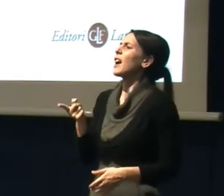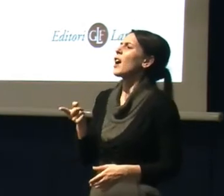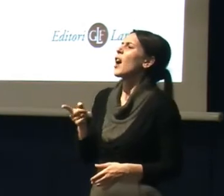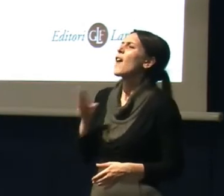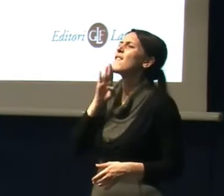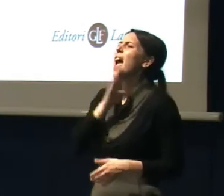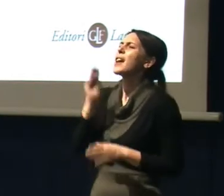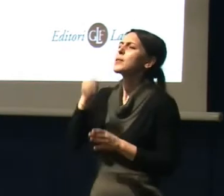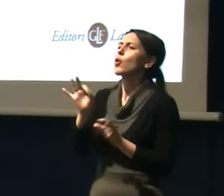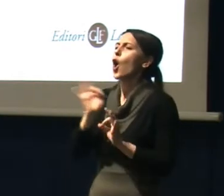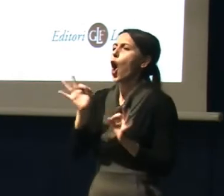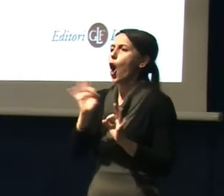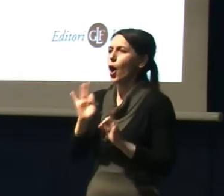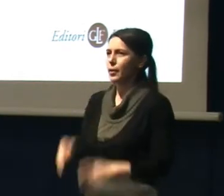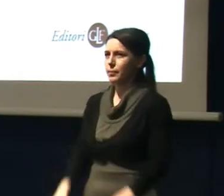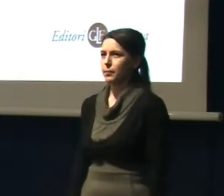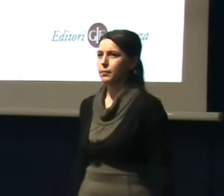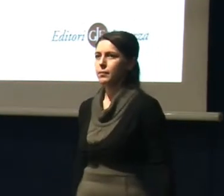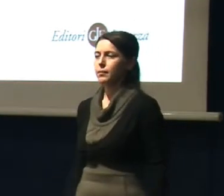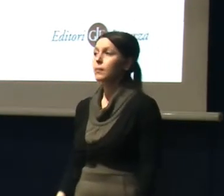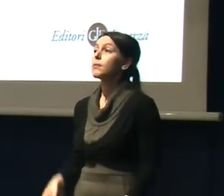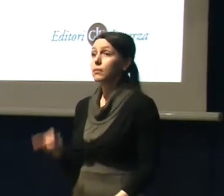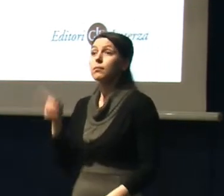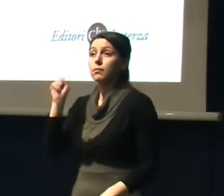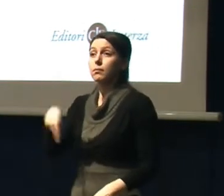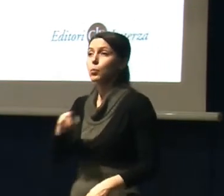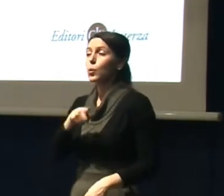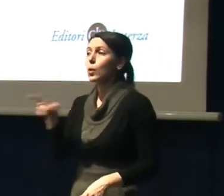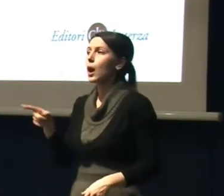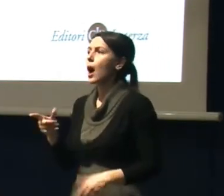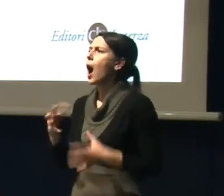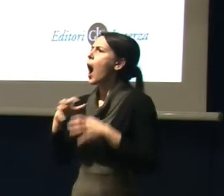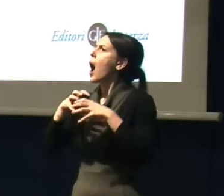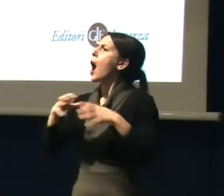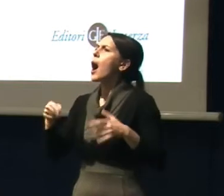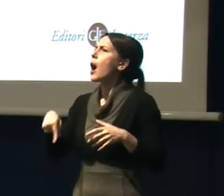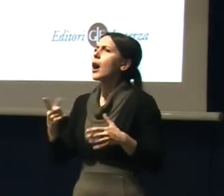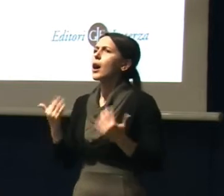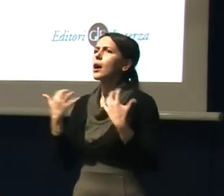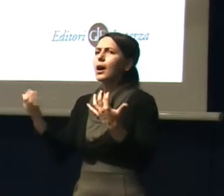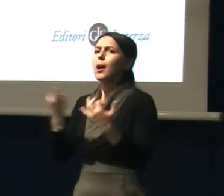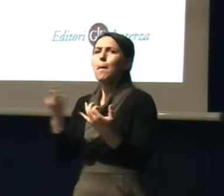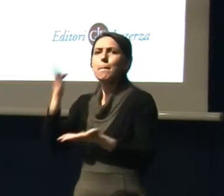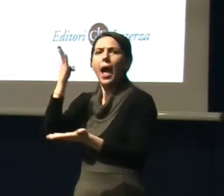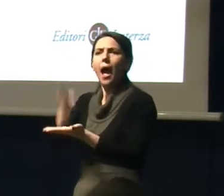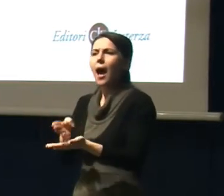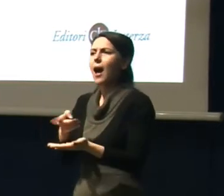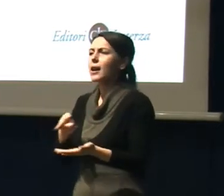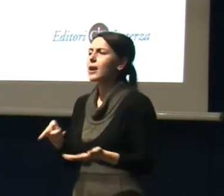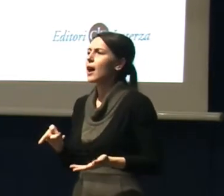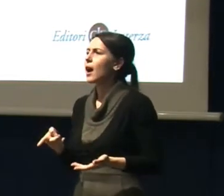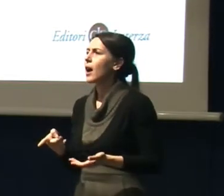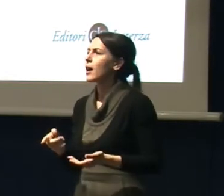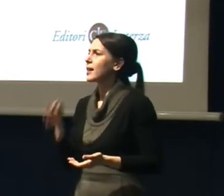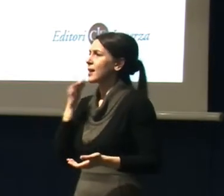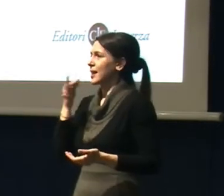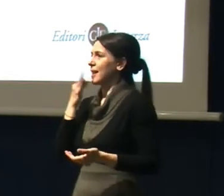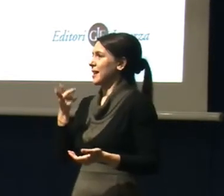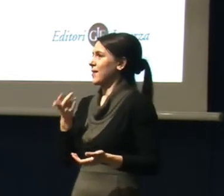vediamo quanti non solo su facebook interessante anche quello no e ben divisa questa questa audience ed è assolutamente non